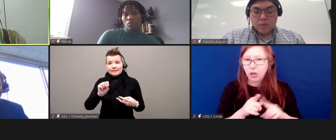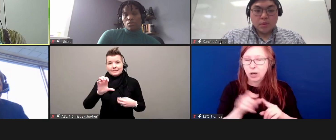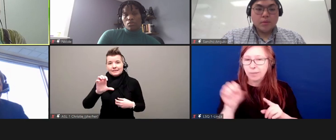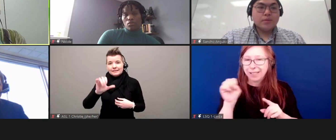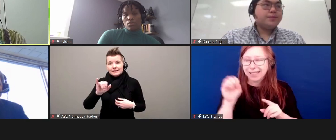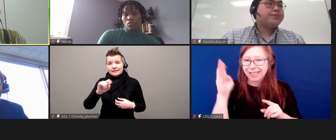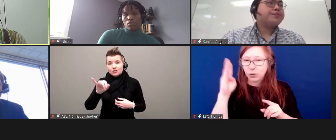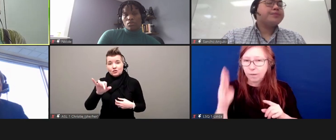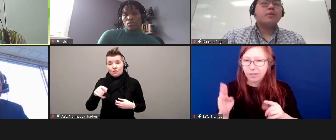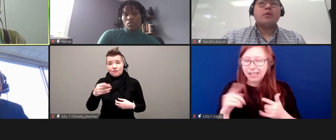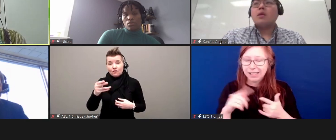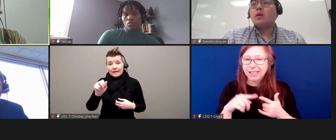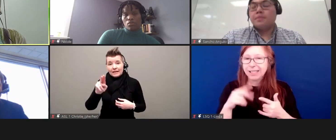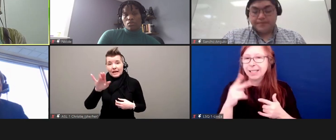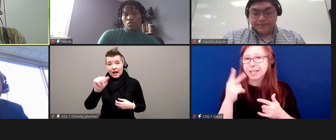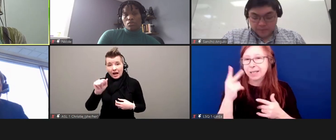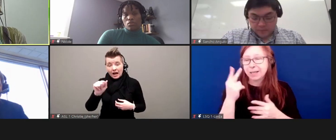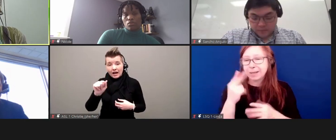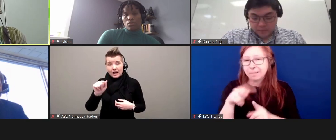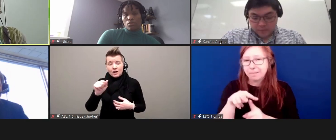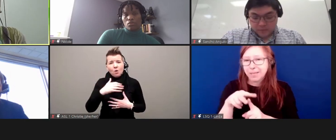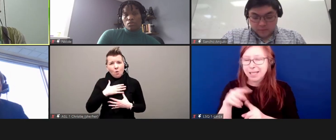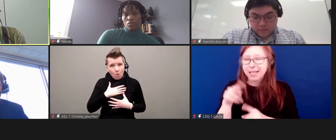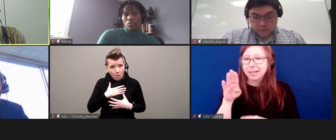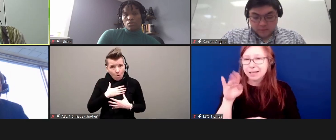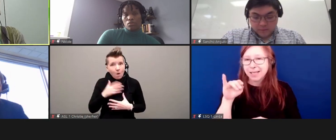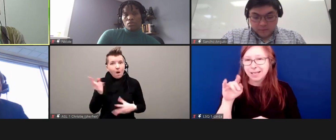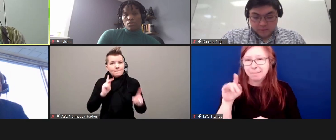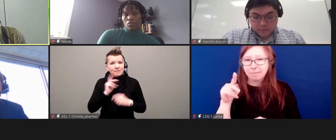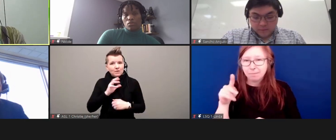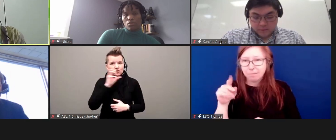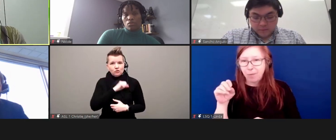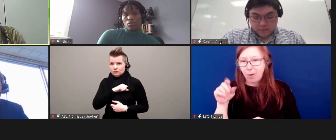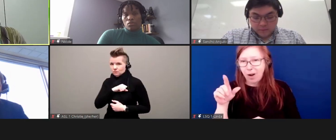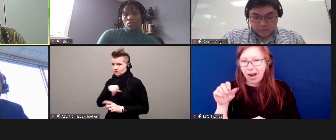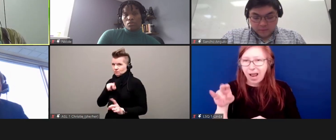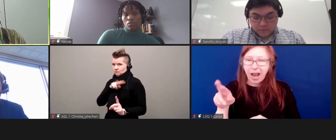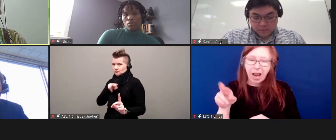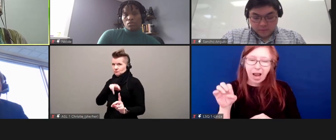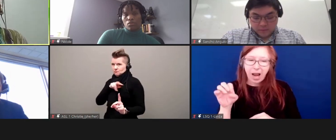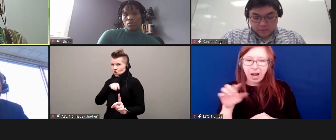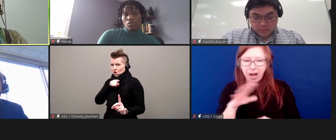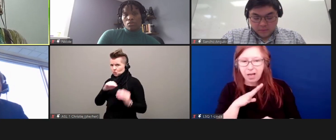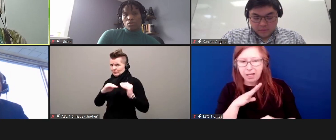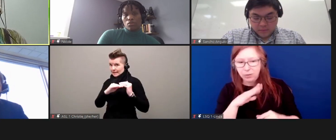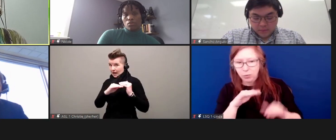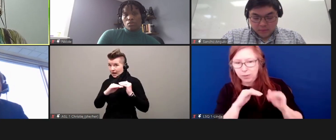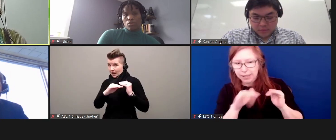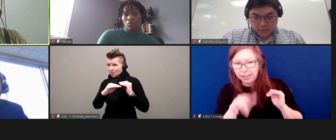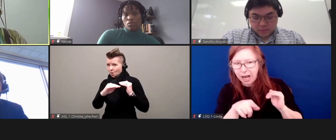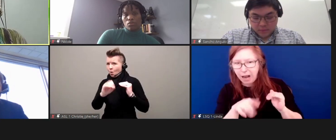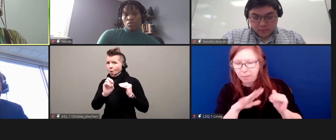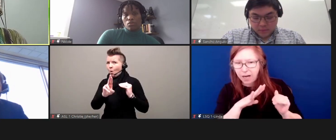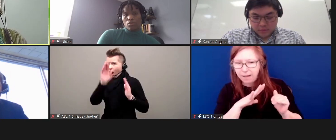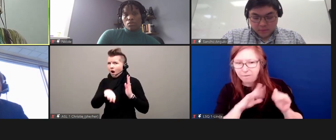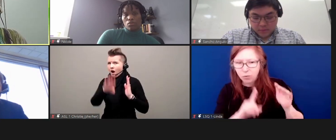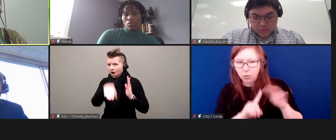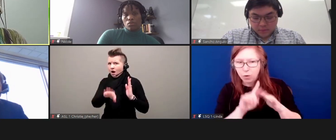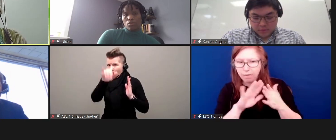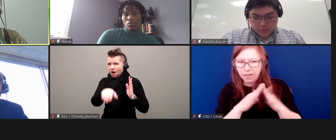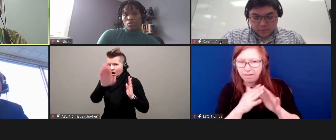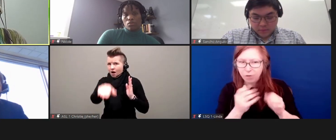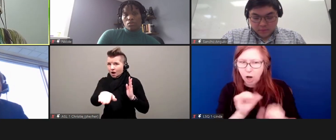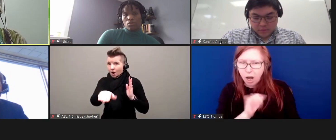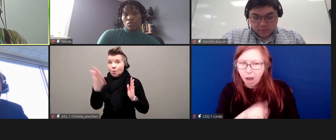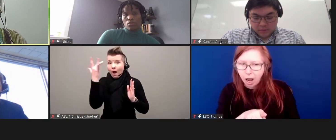la maladie bipolaire. Il y a une crainte. Est-ce que vous êtes stable? Allez-vous être violent? Et